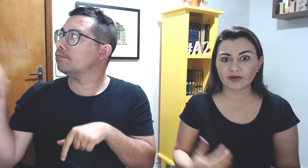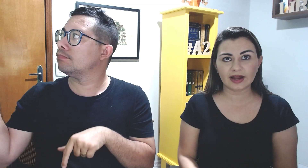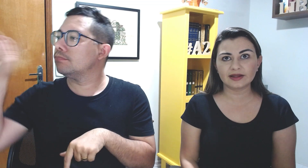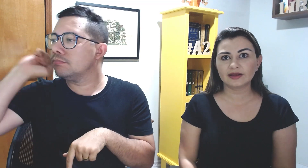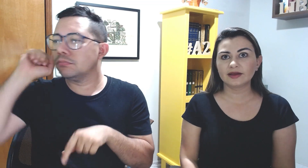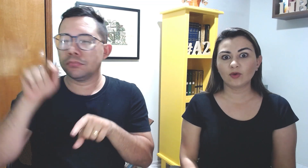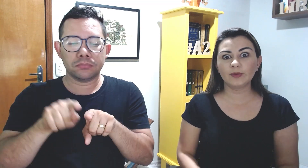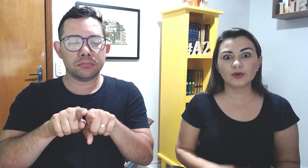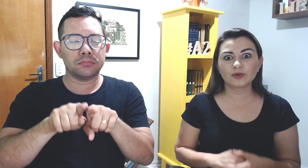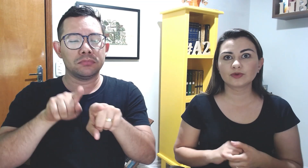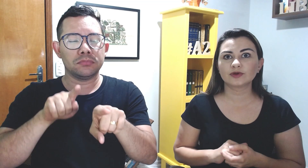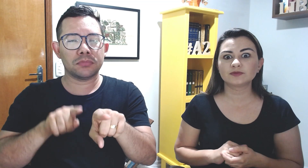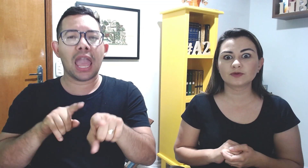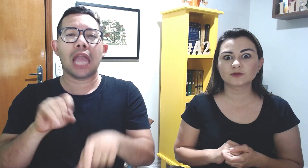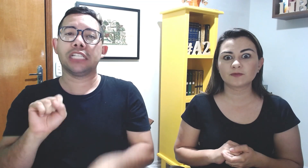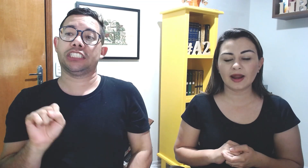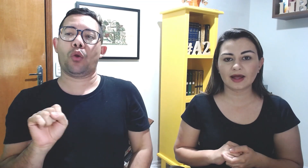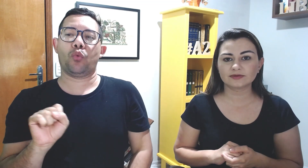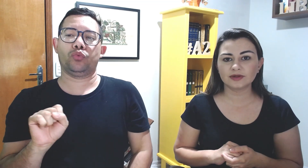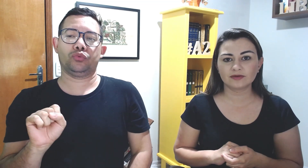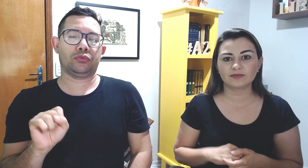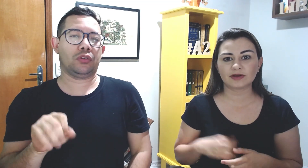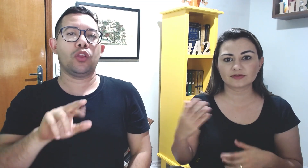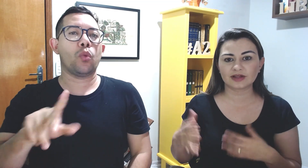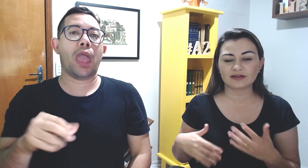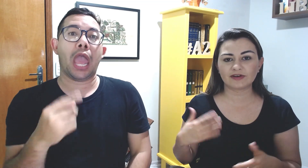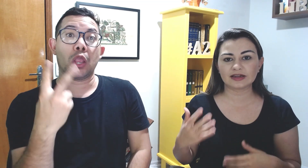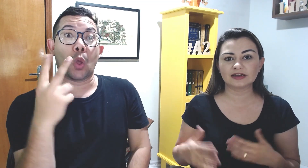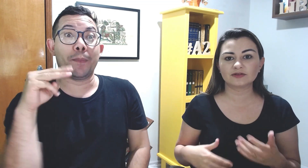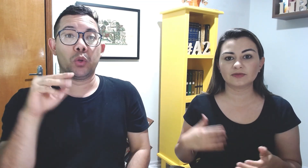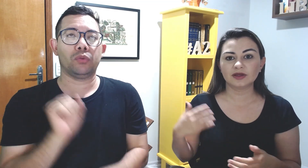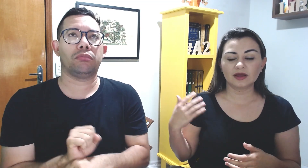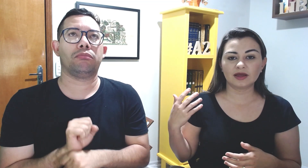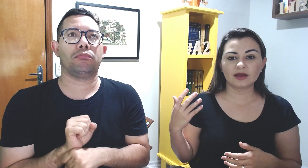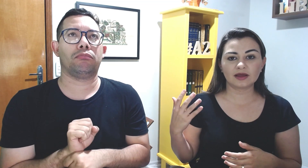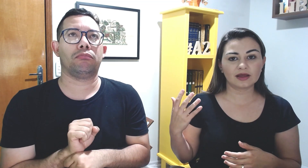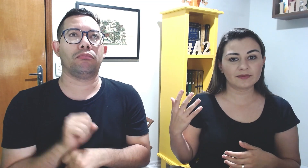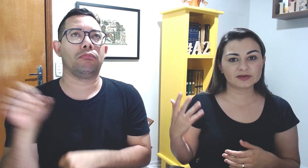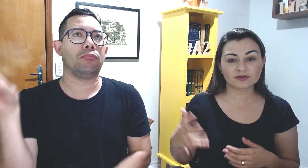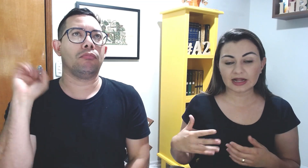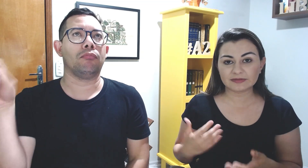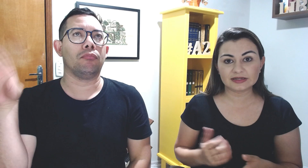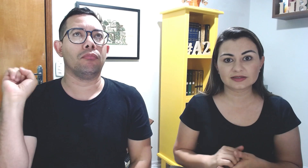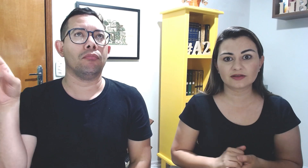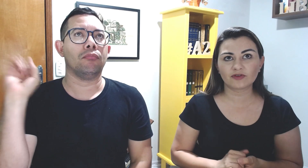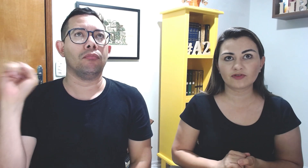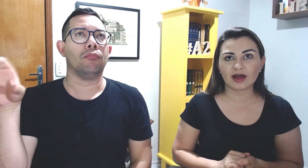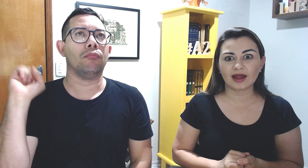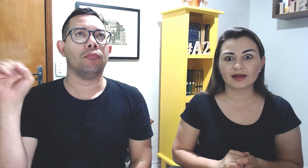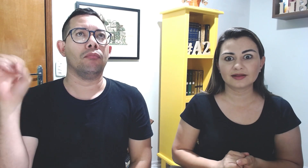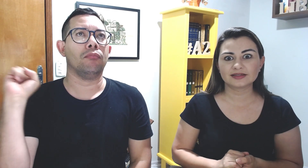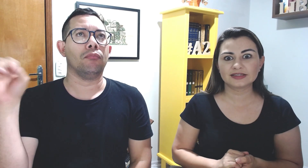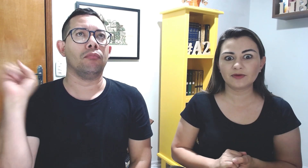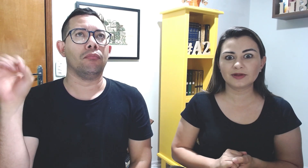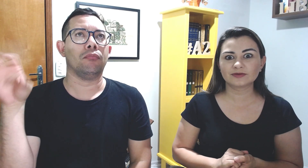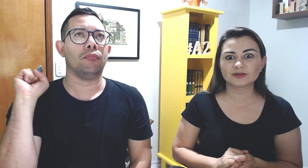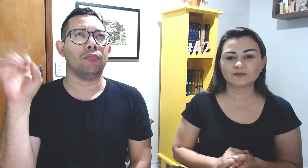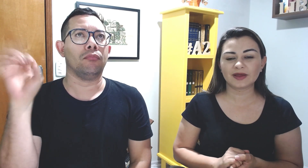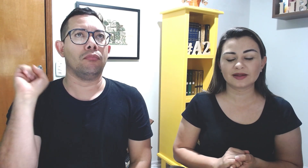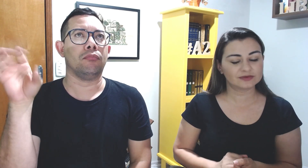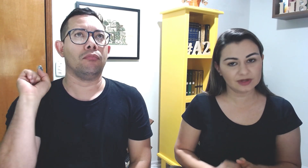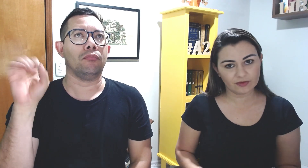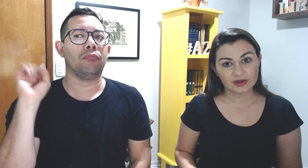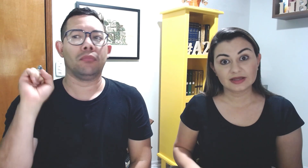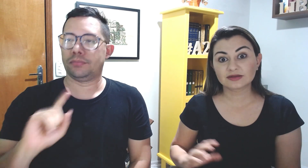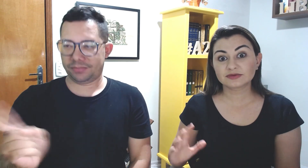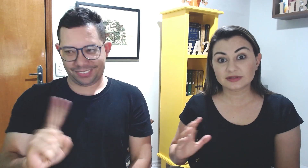Não vou ficar ali 1 minuto, 2 minutos parado, não. O pastor está ali falando, a pessoa está ali ministrando, eu vou ficar lá 5 minutos